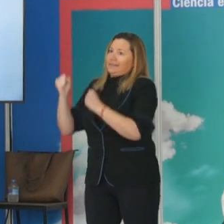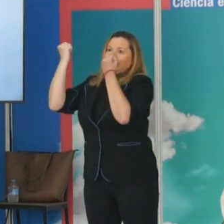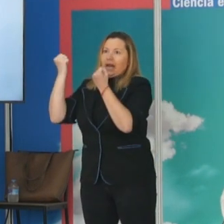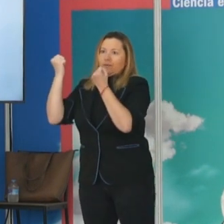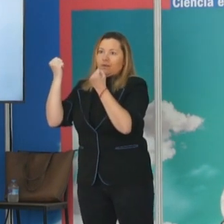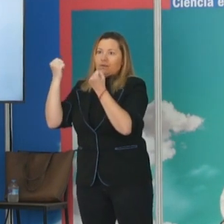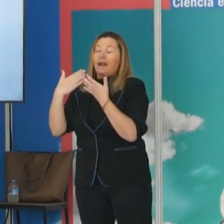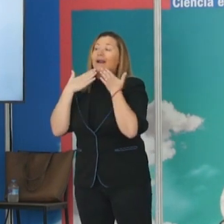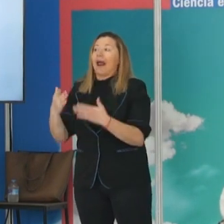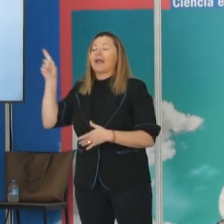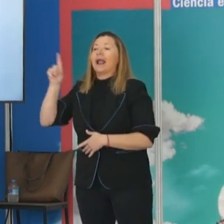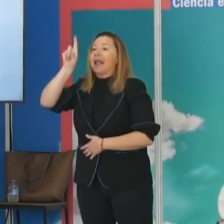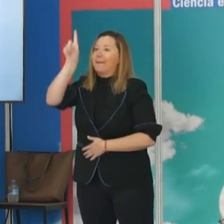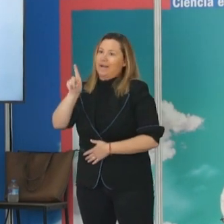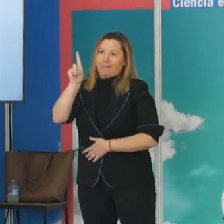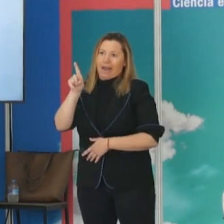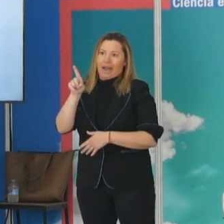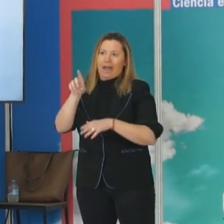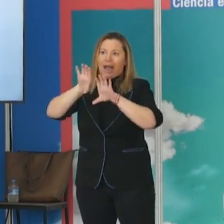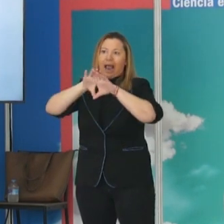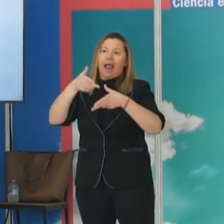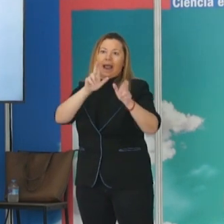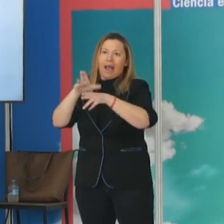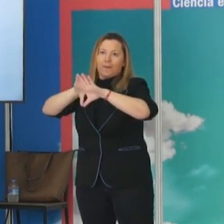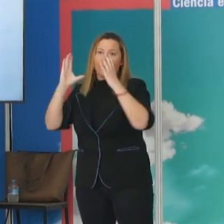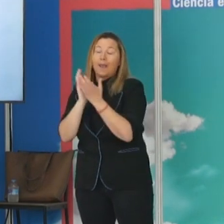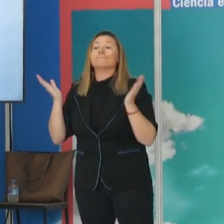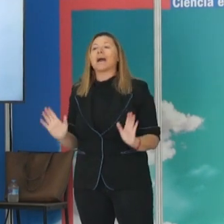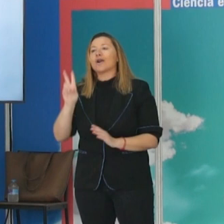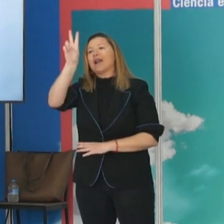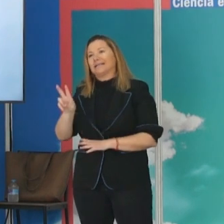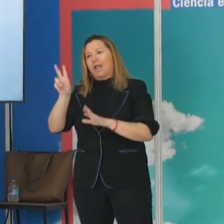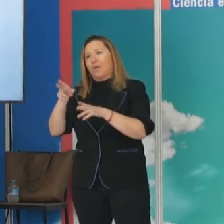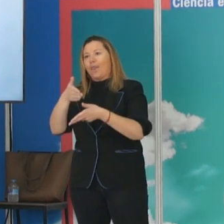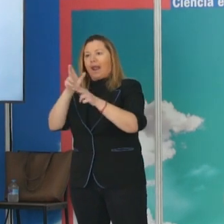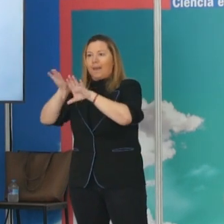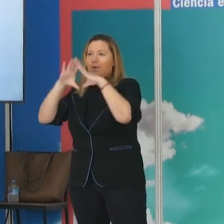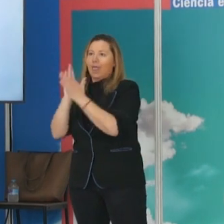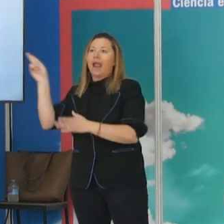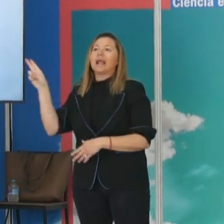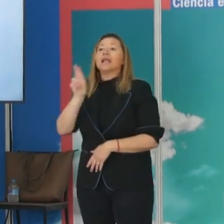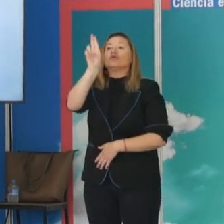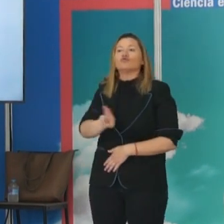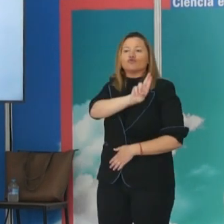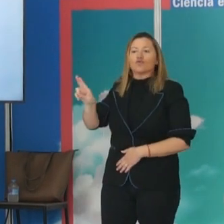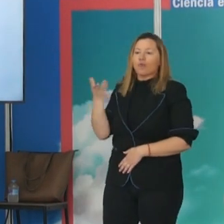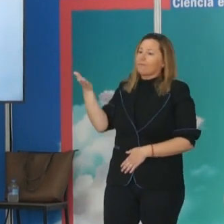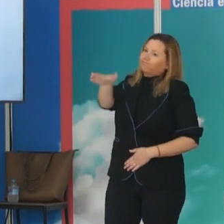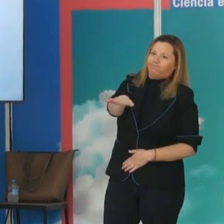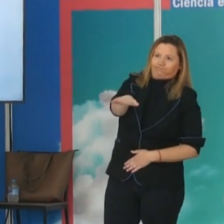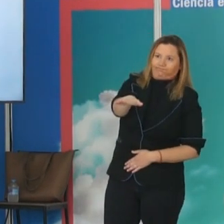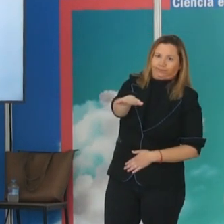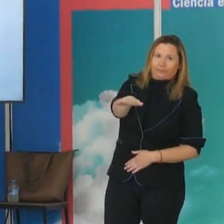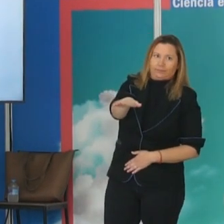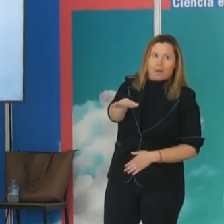a la Primera Guerra Mundial, pero la segunda tanda ya no. Haber morirá en Suiza, huyendo, bueno,